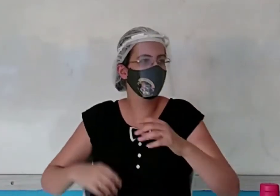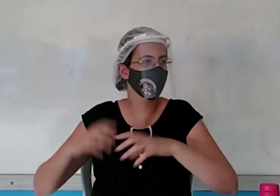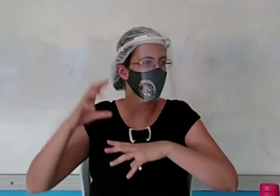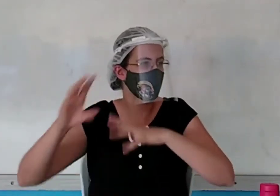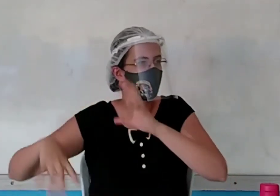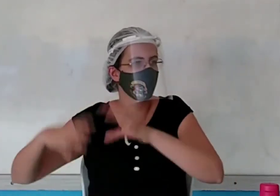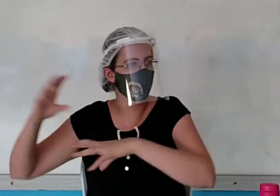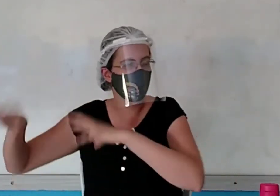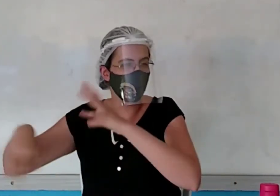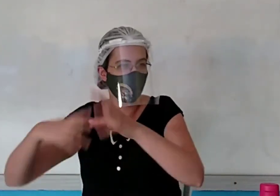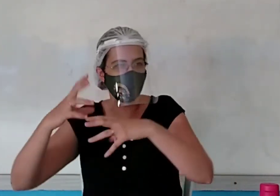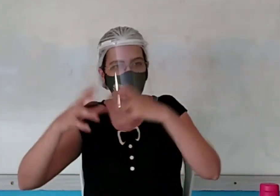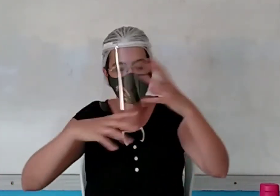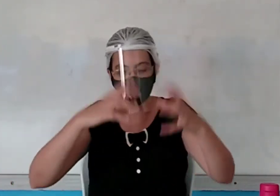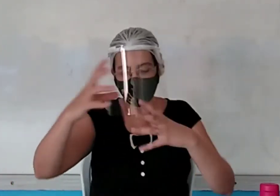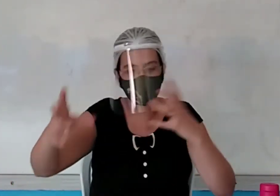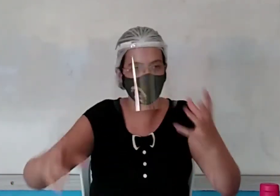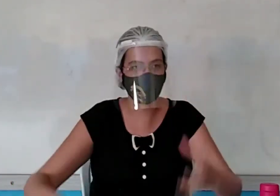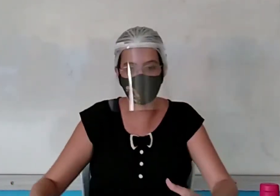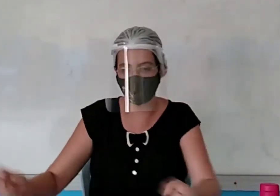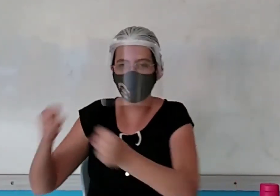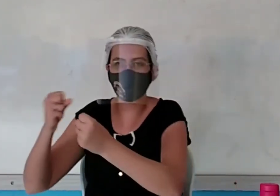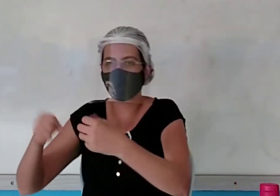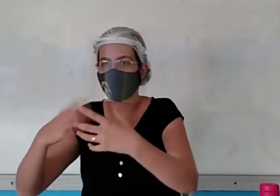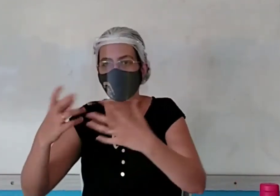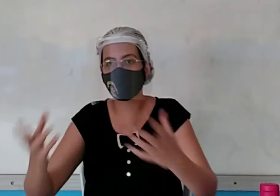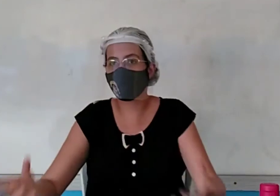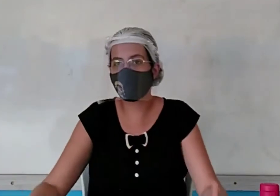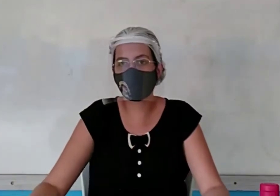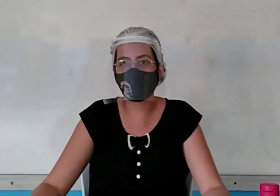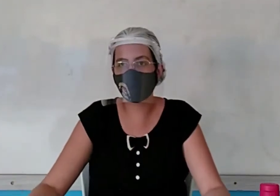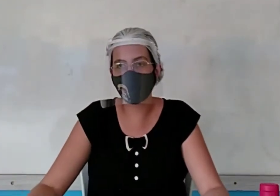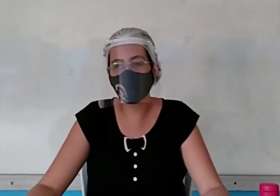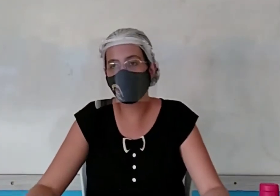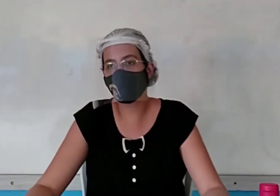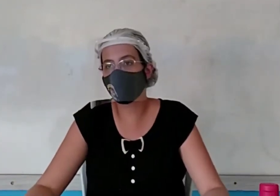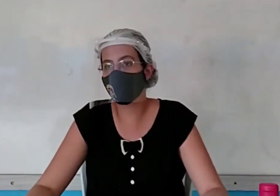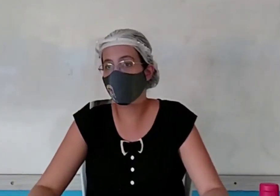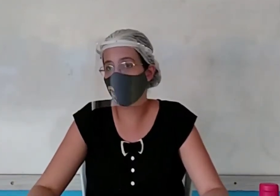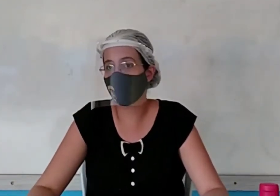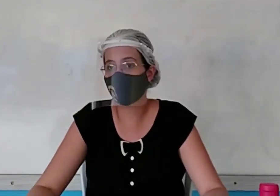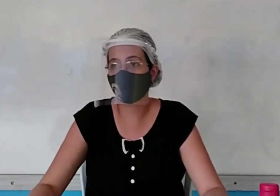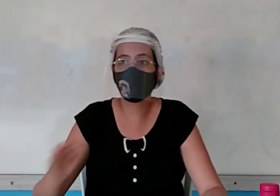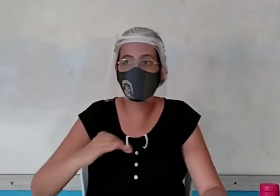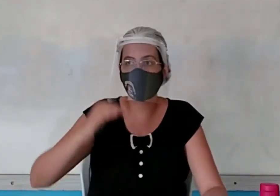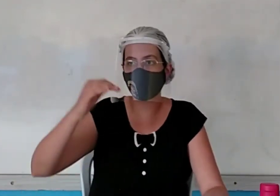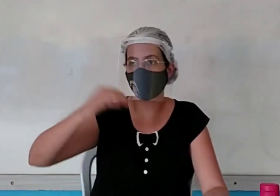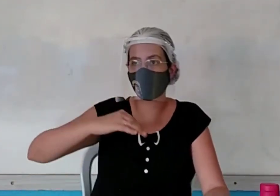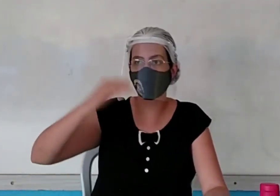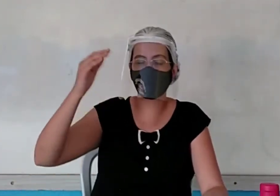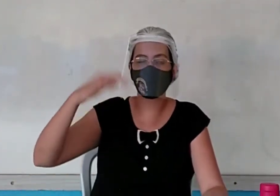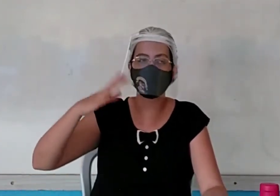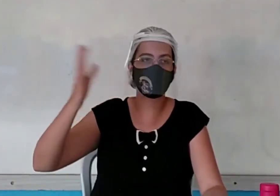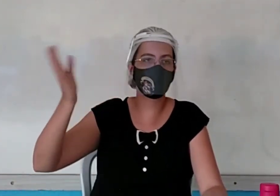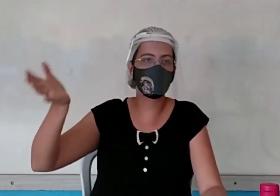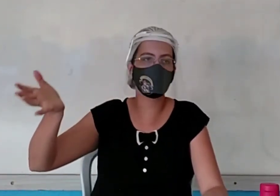subindo e segurando as coisas. Você faz quase um parkour. Por quê? Todas as calçadas têm nível diferente.